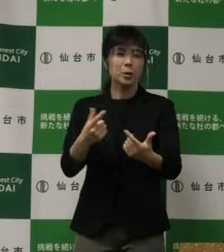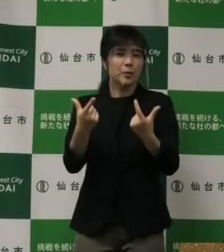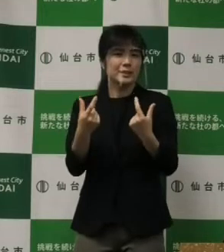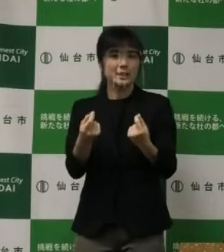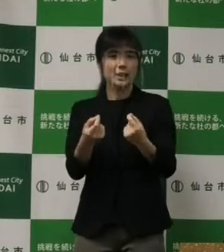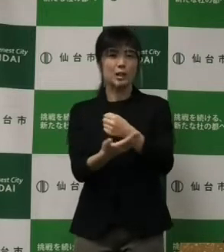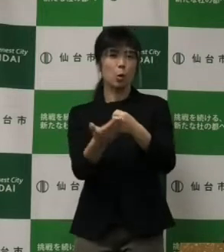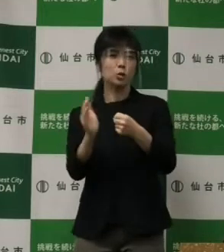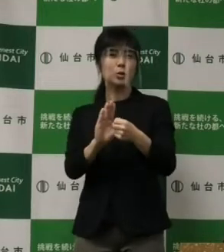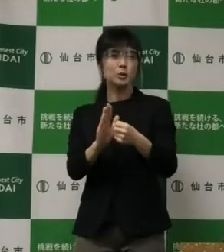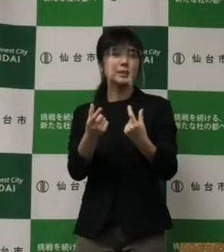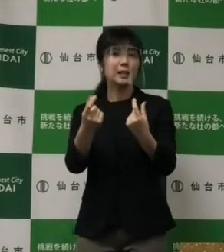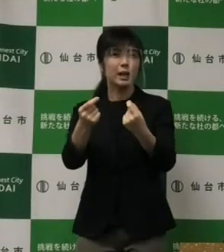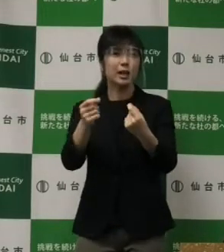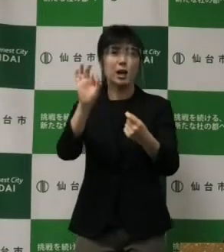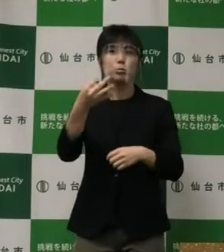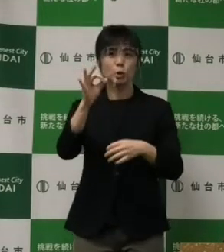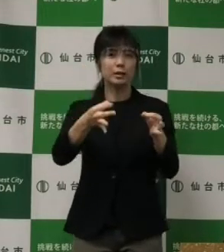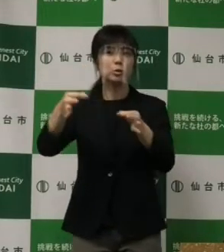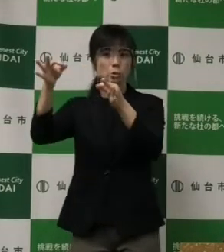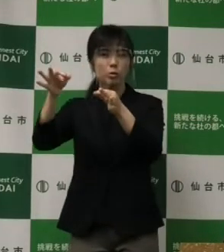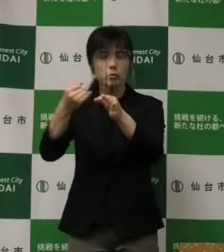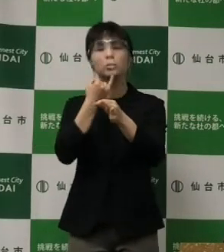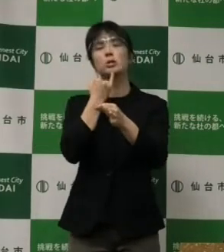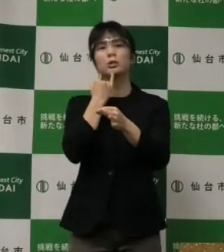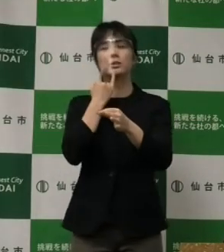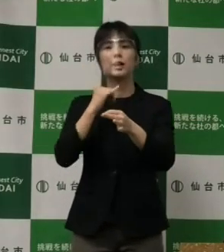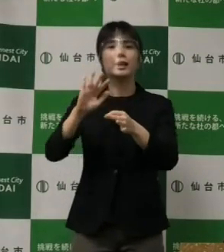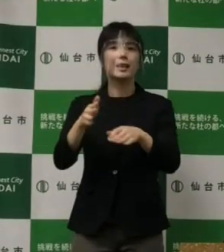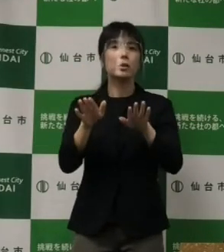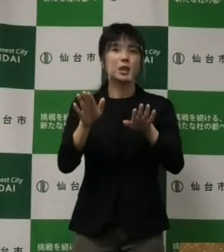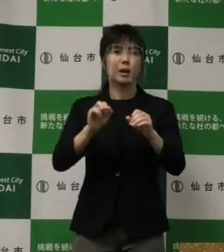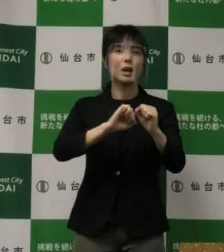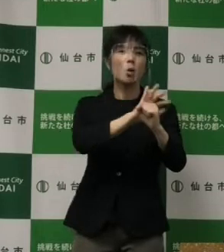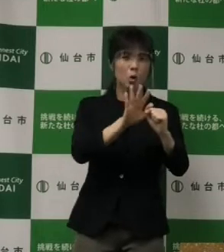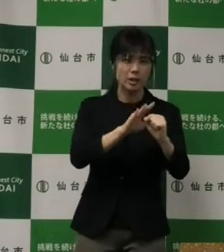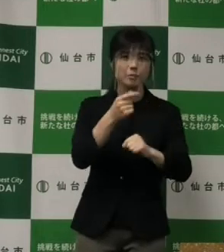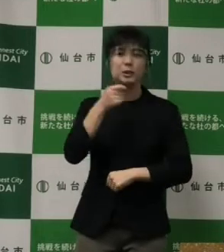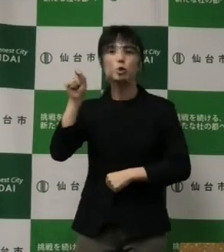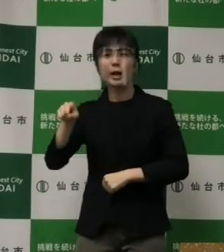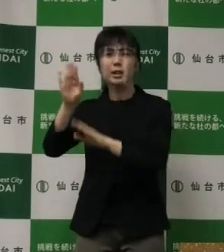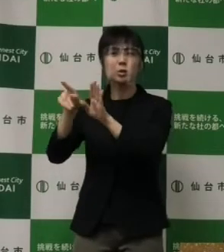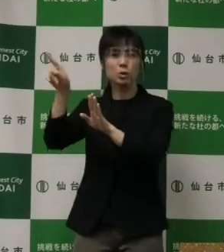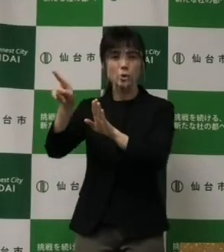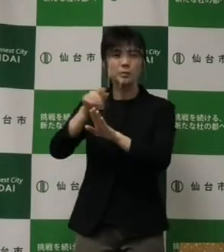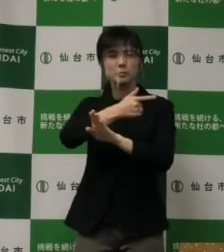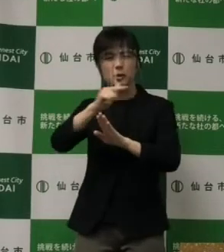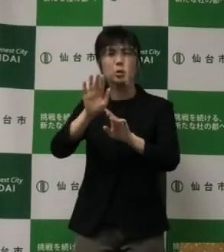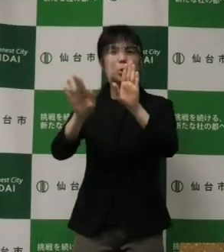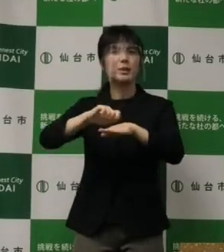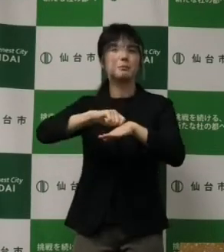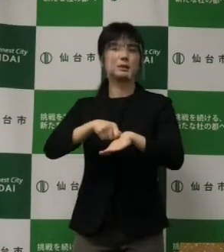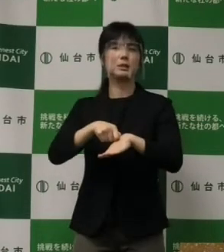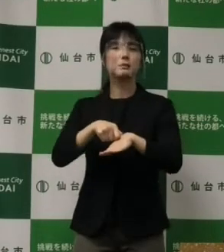が、今般のこのコロナ禍、そしてまたウクライナの情勢などもあって大変厳しい中ですから、それ